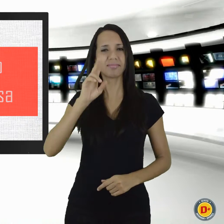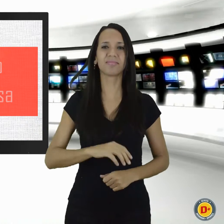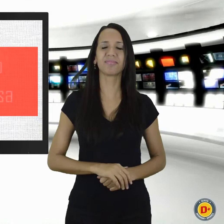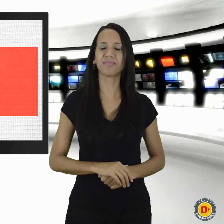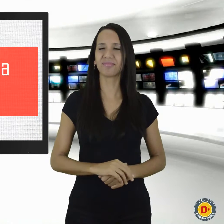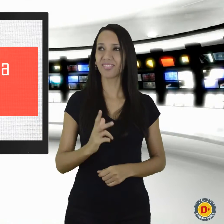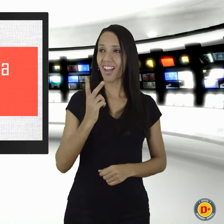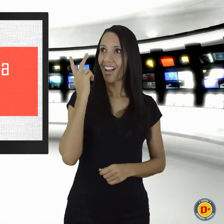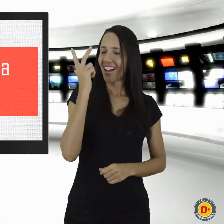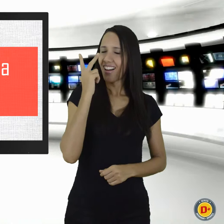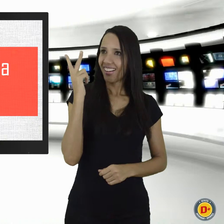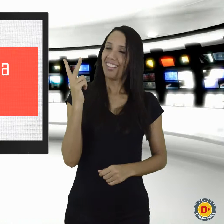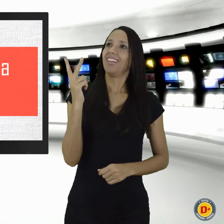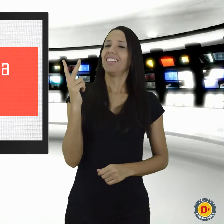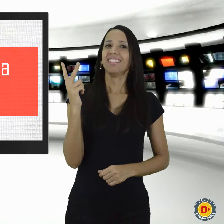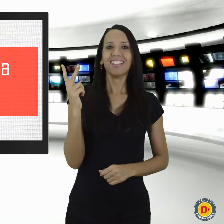Paixão à primeira vista.